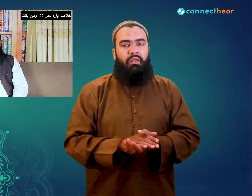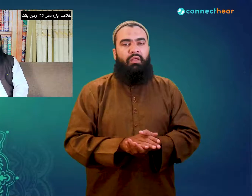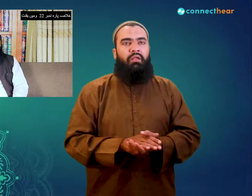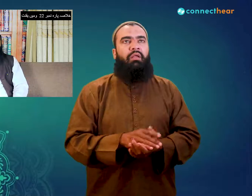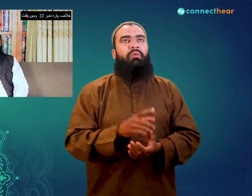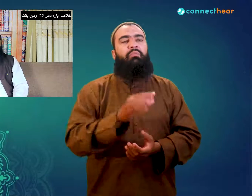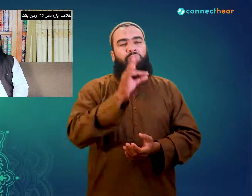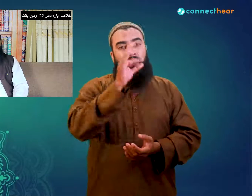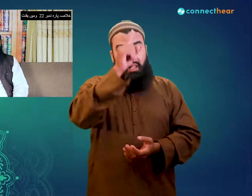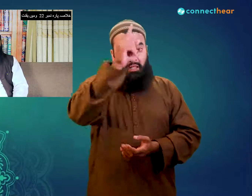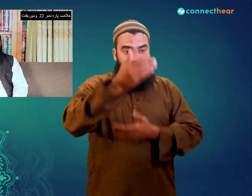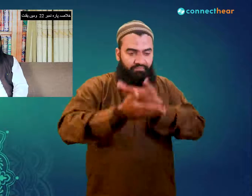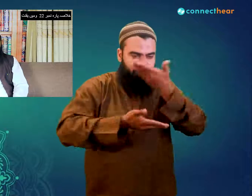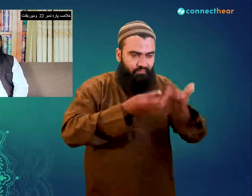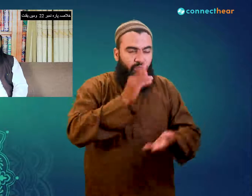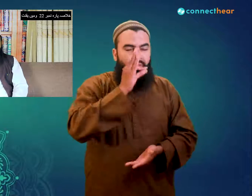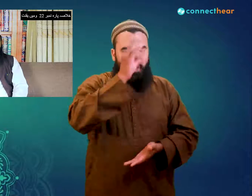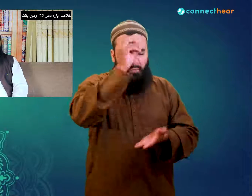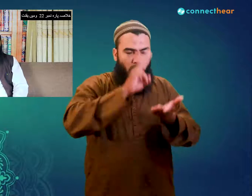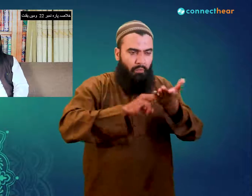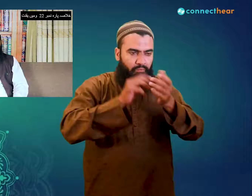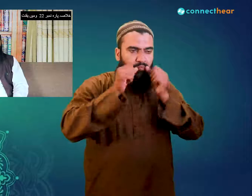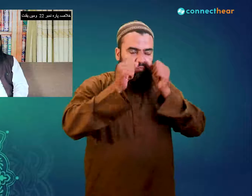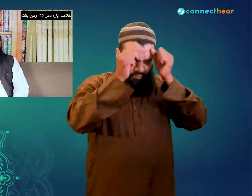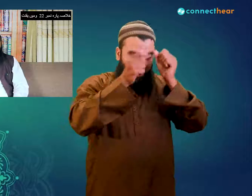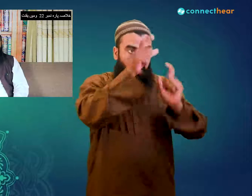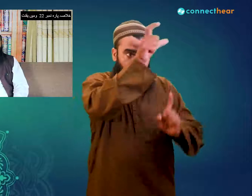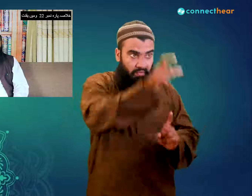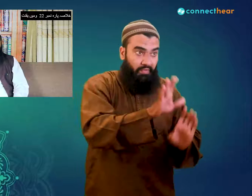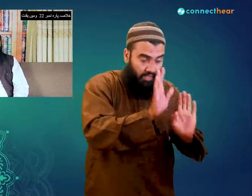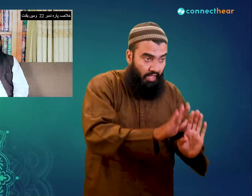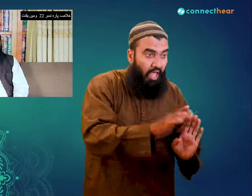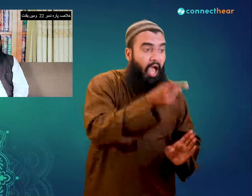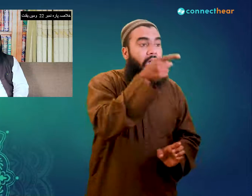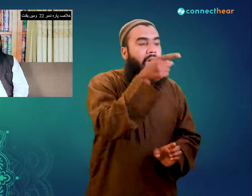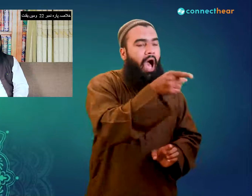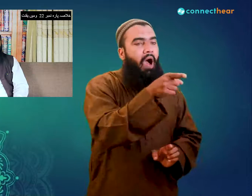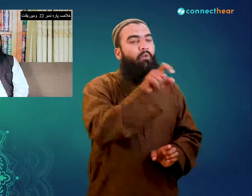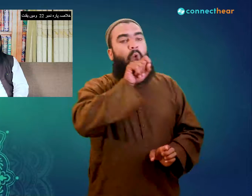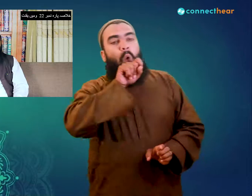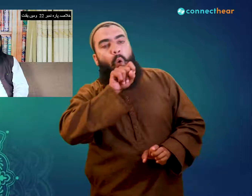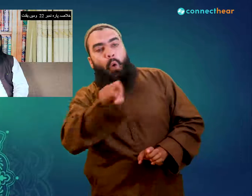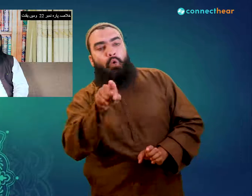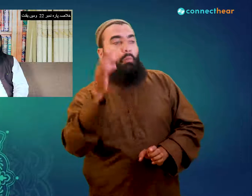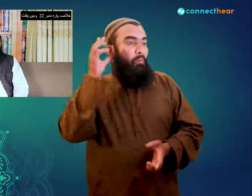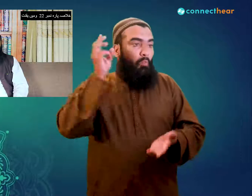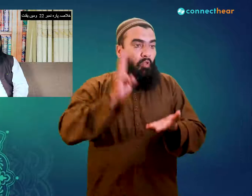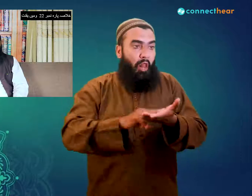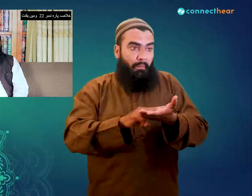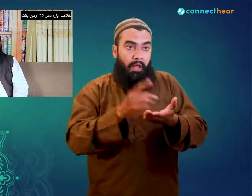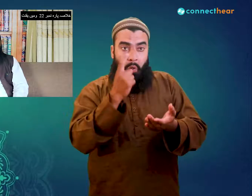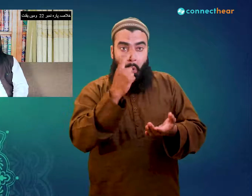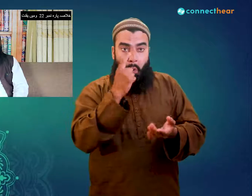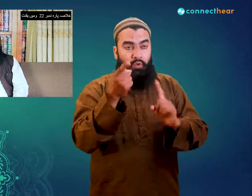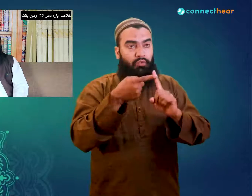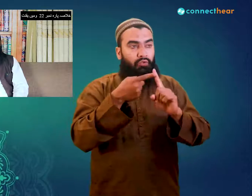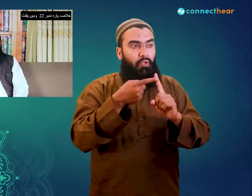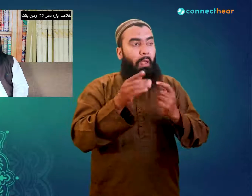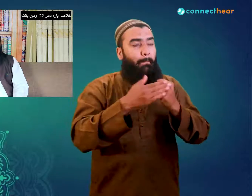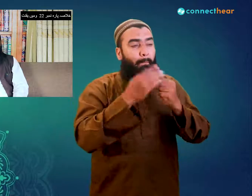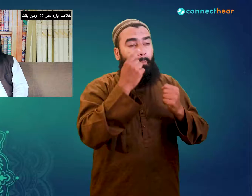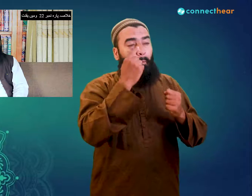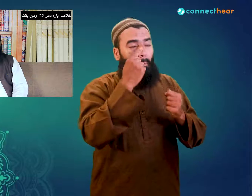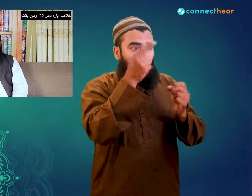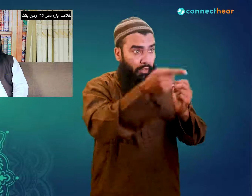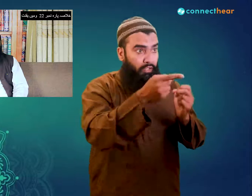فرمایا گیا کہ آپ اپنی ازواج مطہرات، اپنی بیٹیوں کو اور عام مومن عورتوں کو یہ فرما